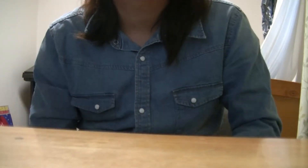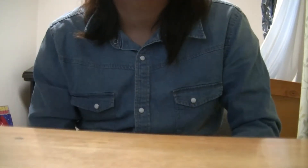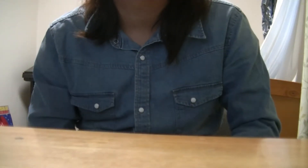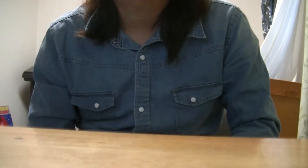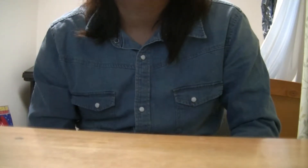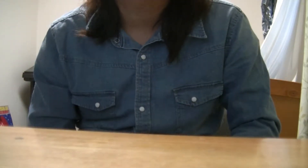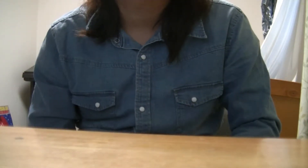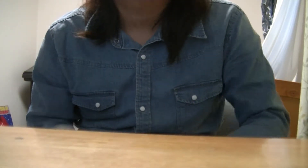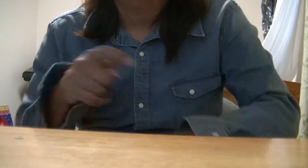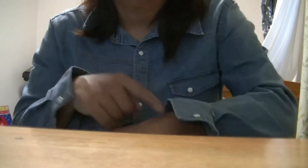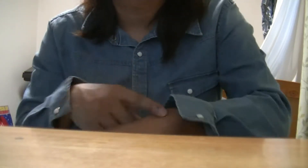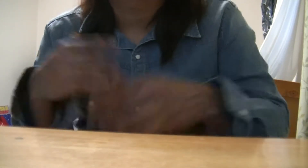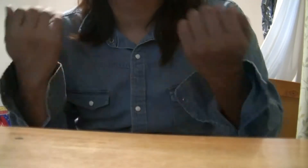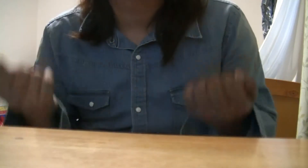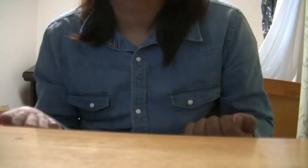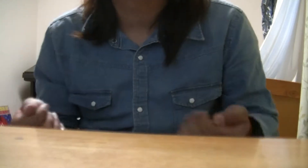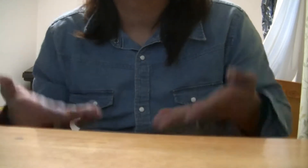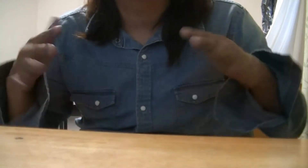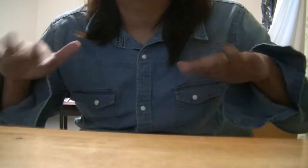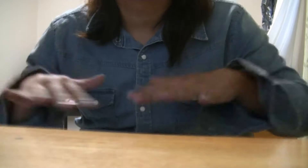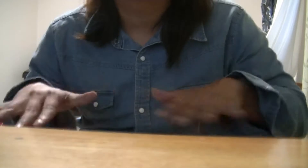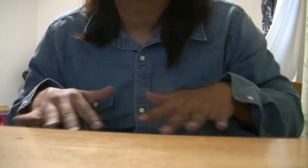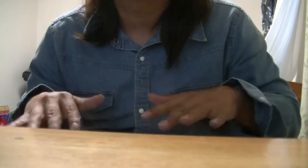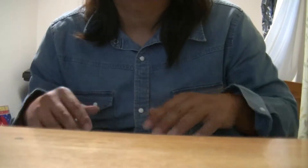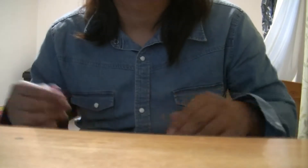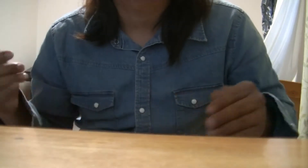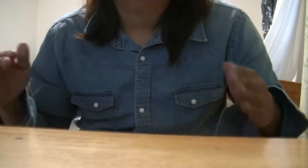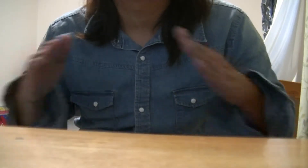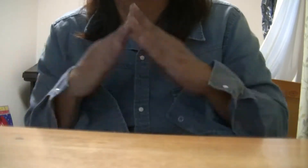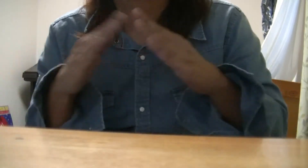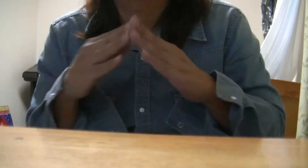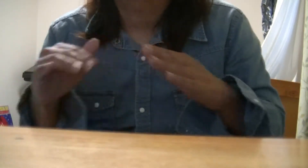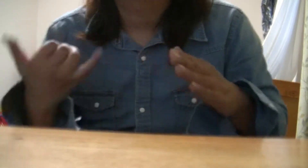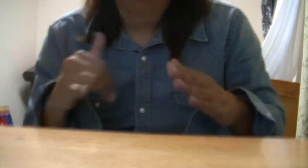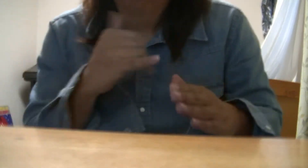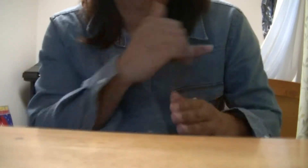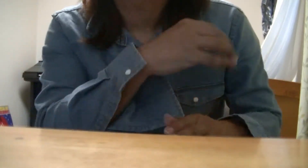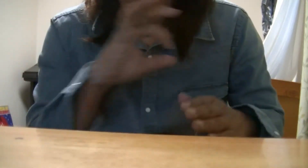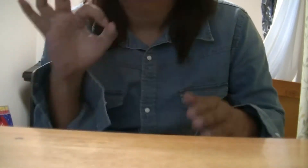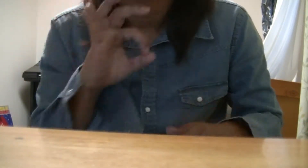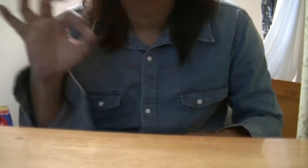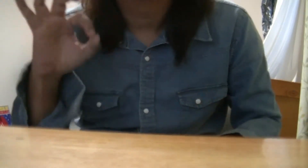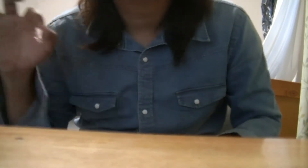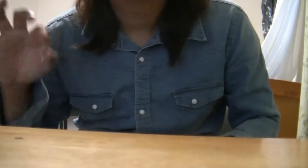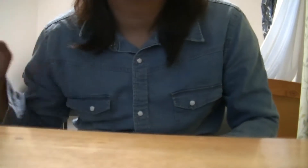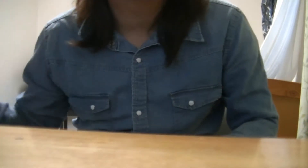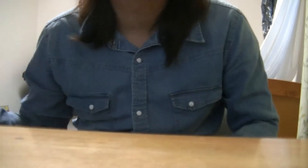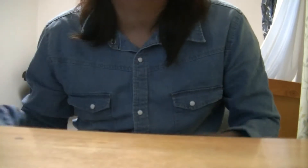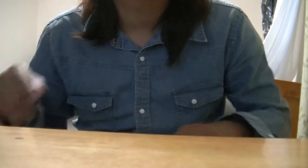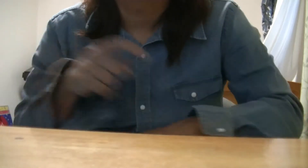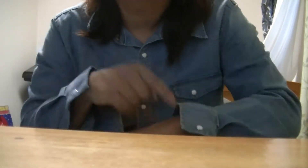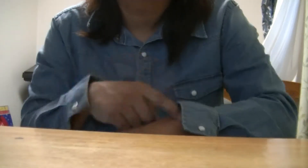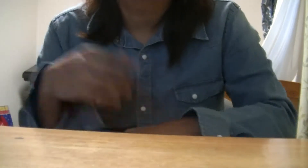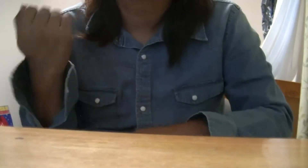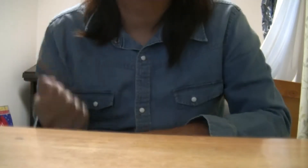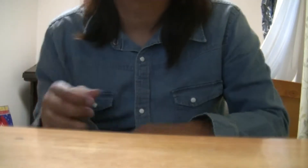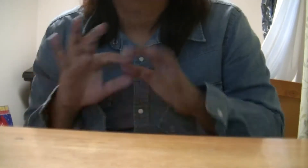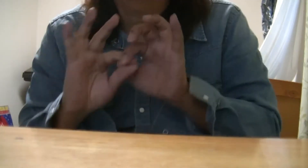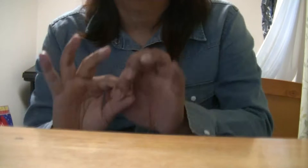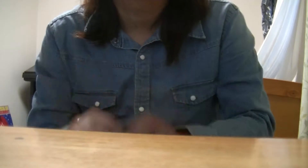になると部下は組織の荒探しをするようになります。暇だから。だって暇